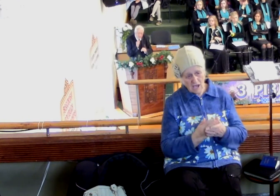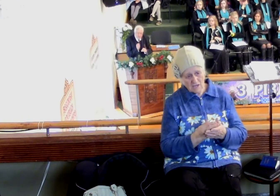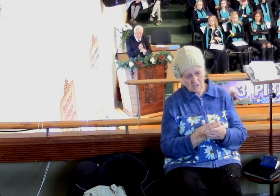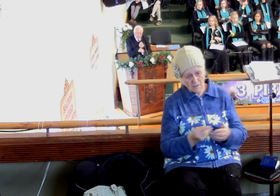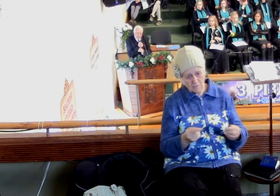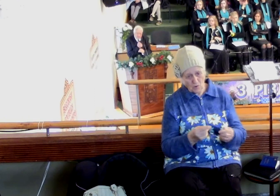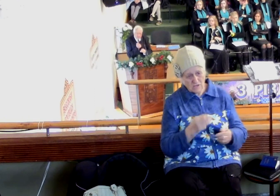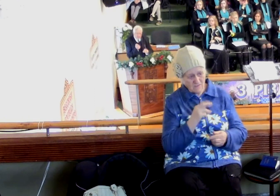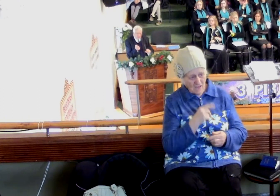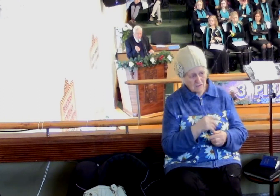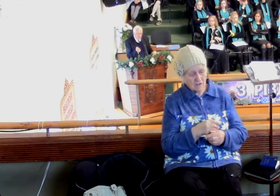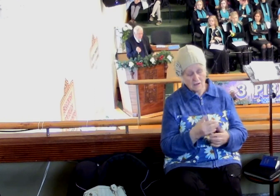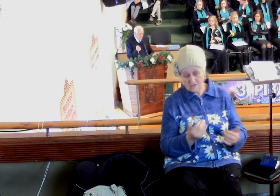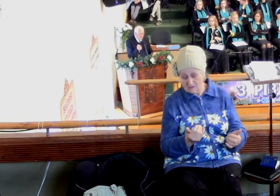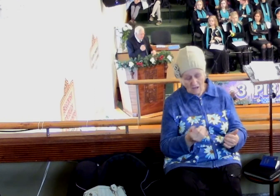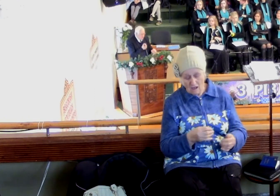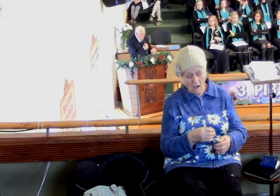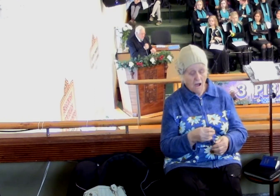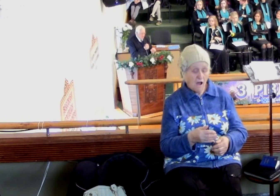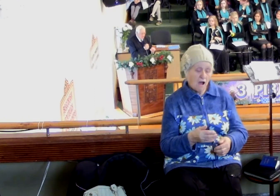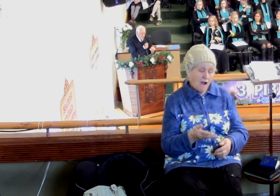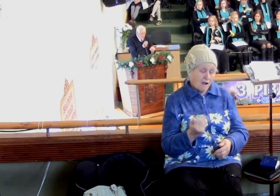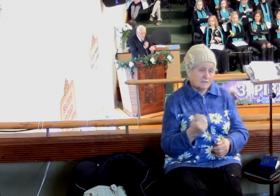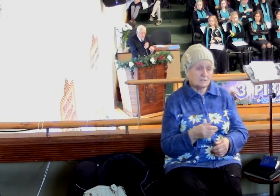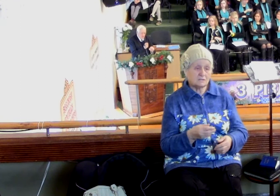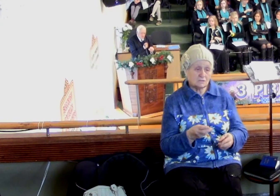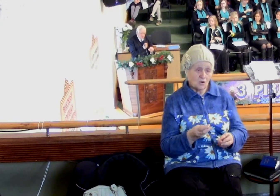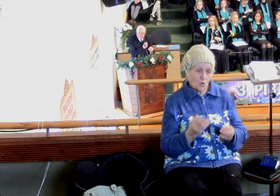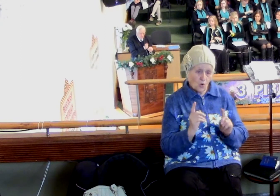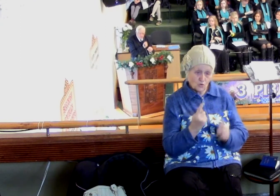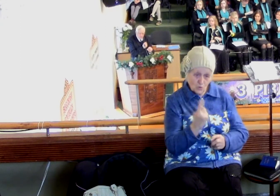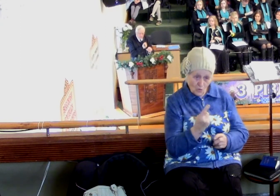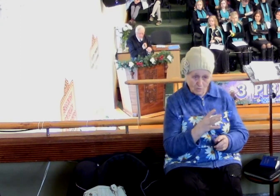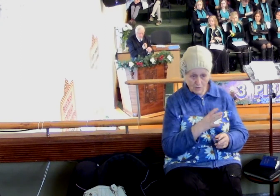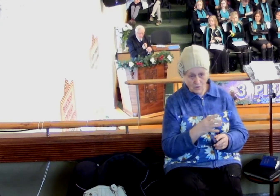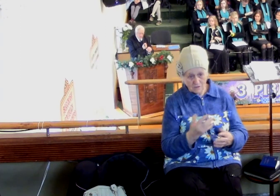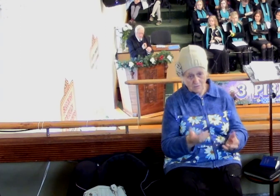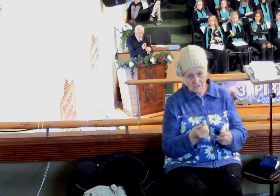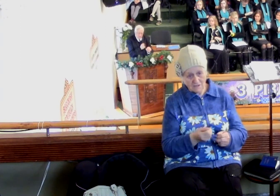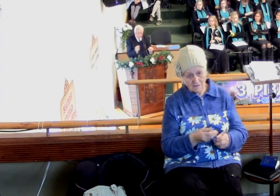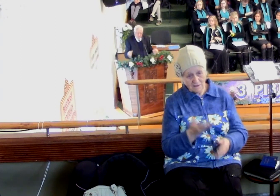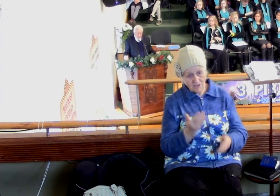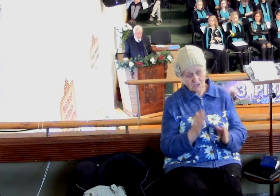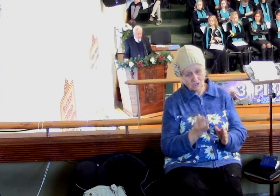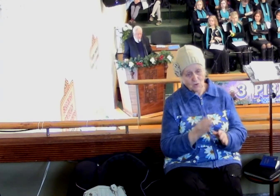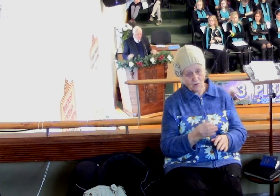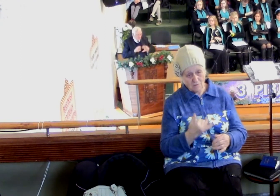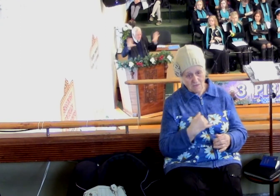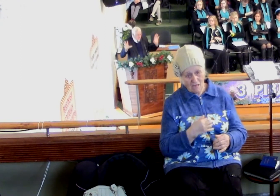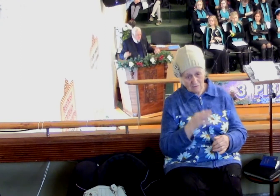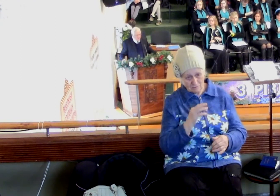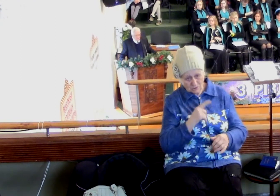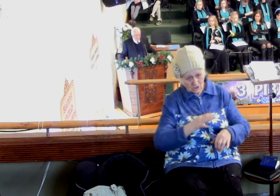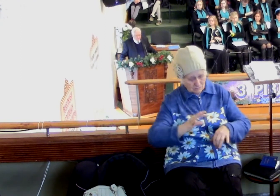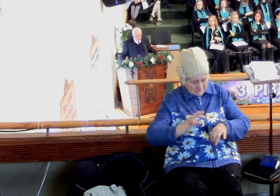был немедленно вырезать этот кусочек ужаленного, укушенного места, куда попал яд, пока